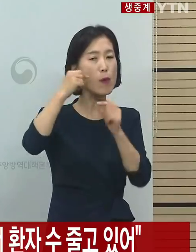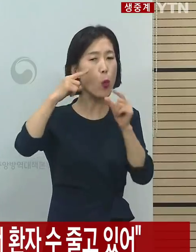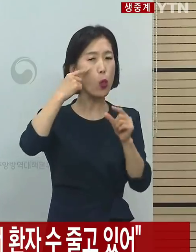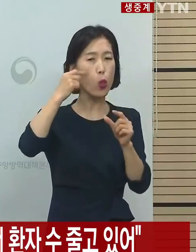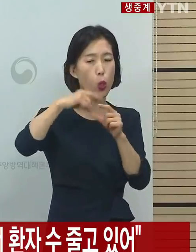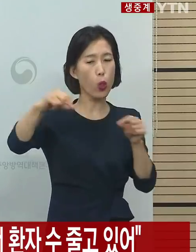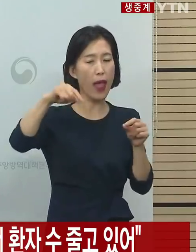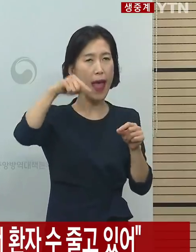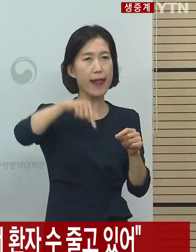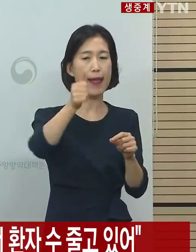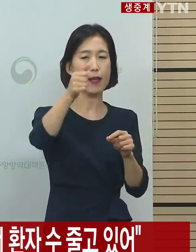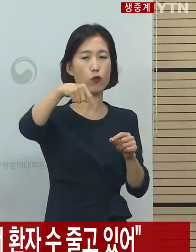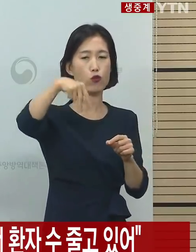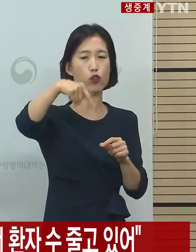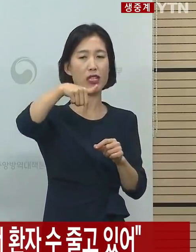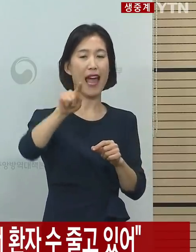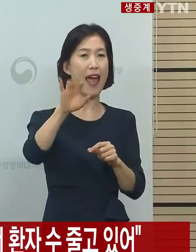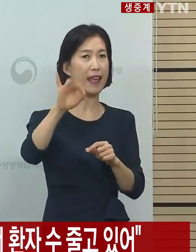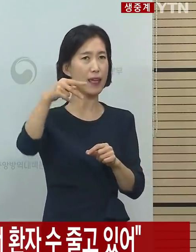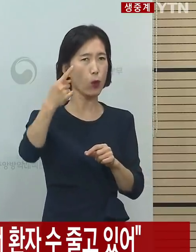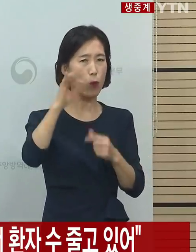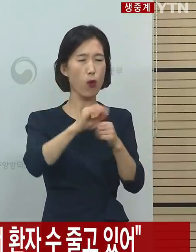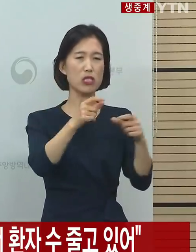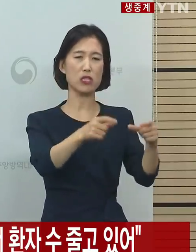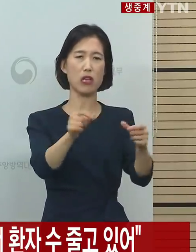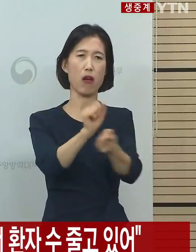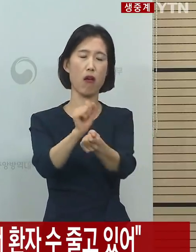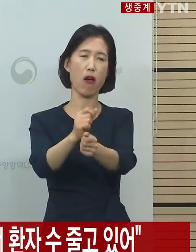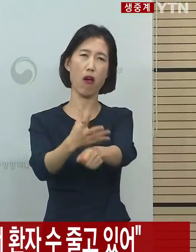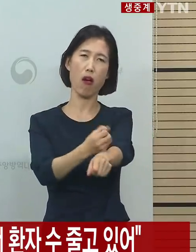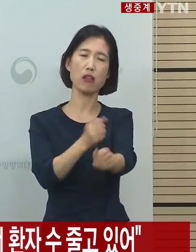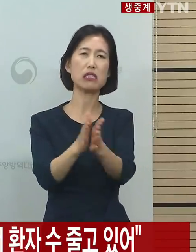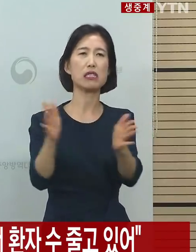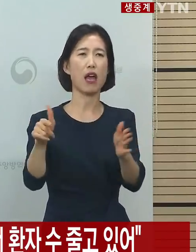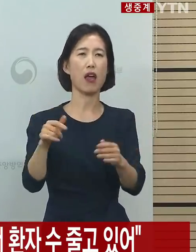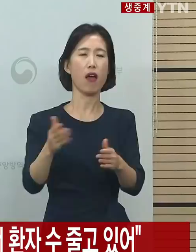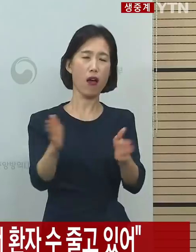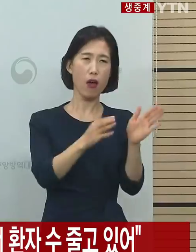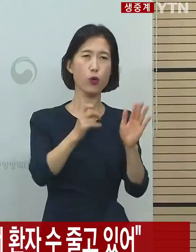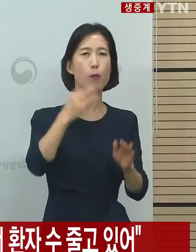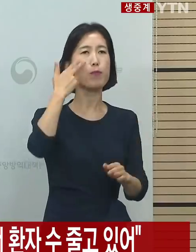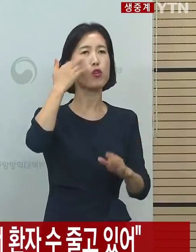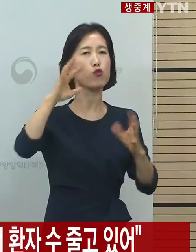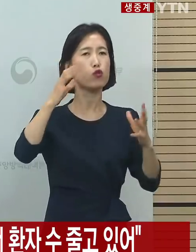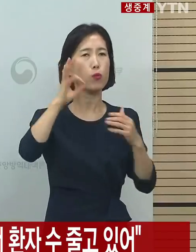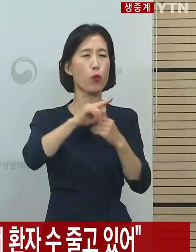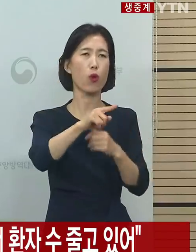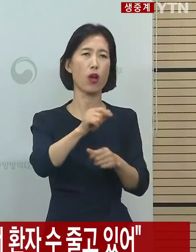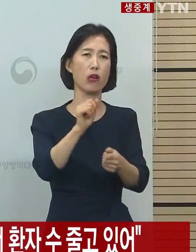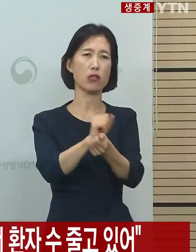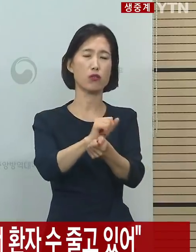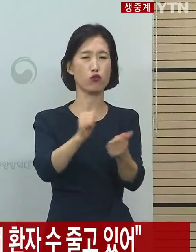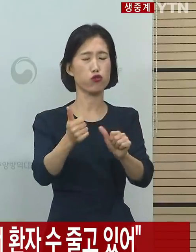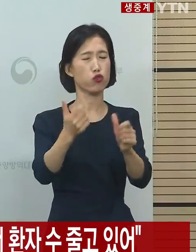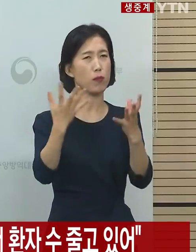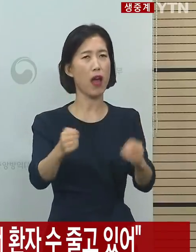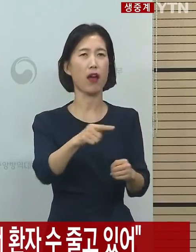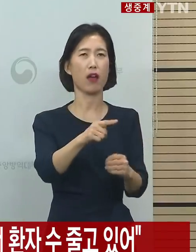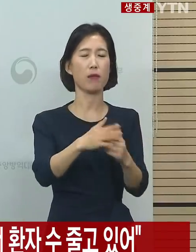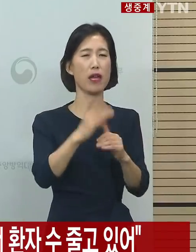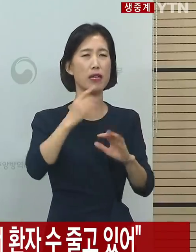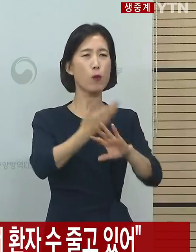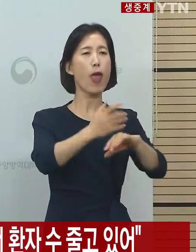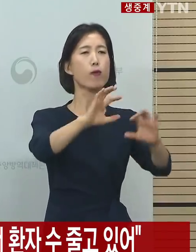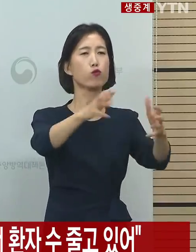지역을 규정을 해서 발생이 증가하고 있습니다. 미국도 사망자가 증가하고 있어서 이런 전 세계적인 그런